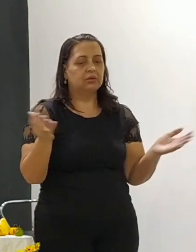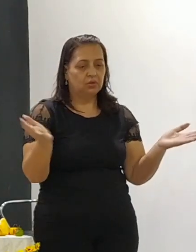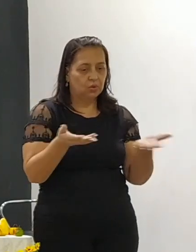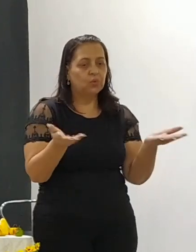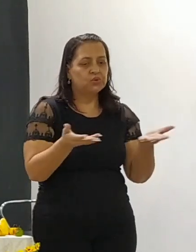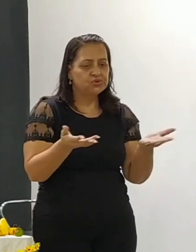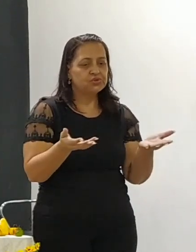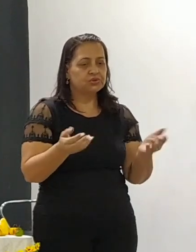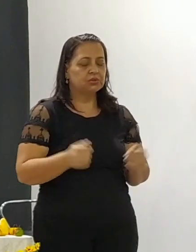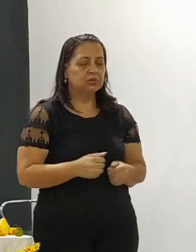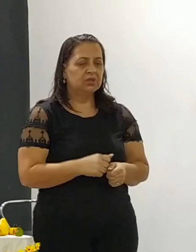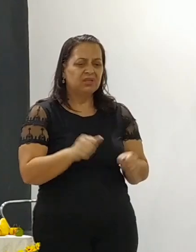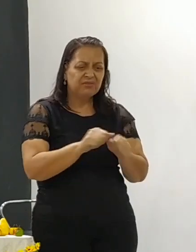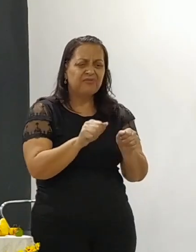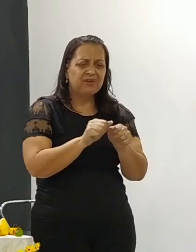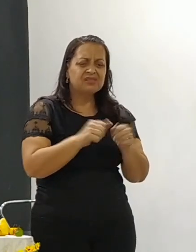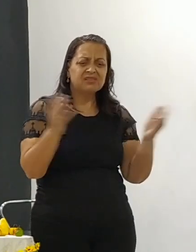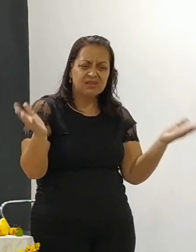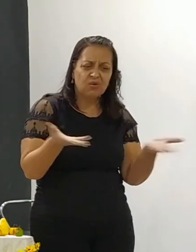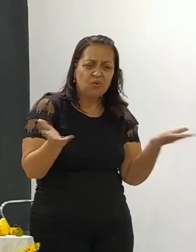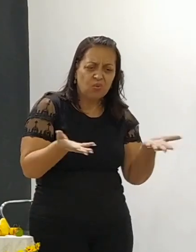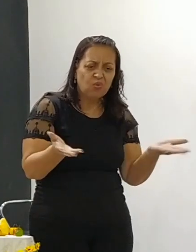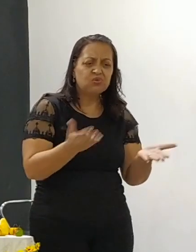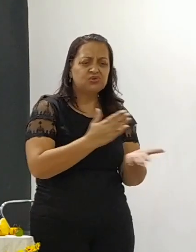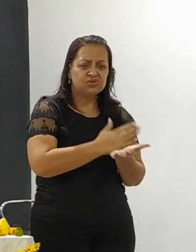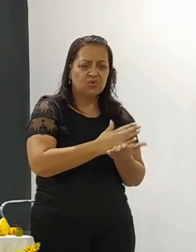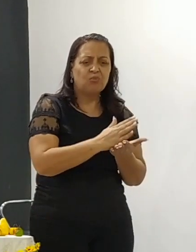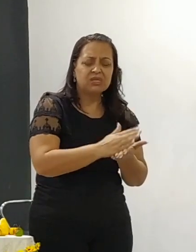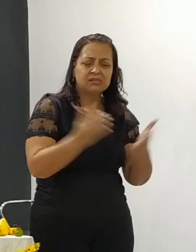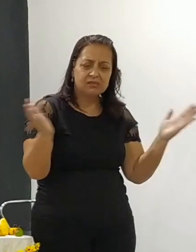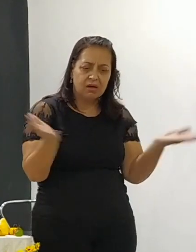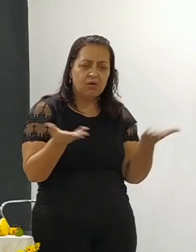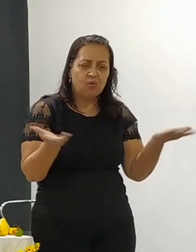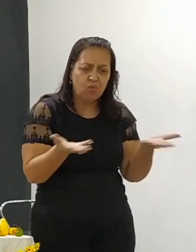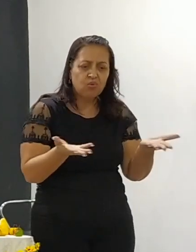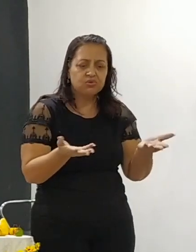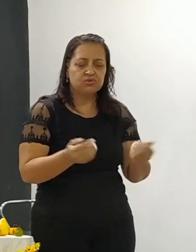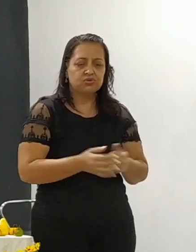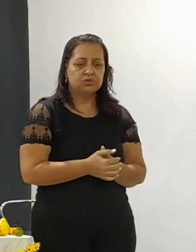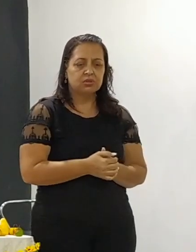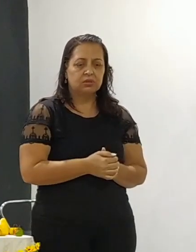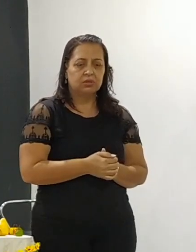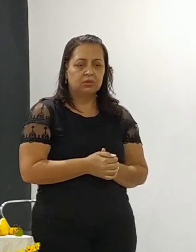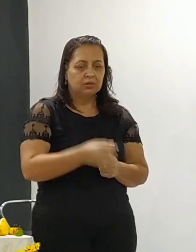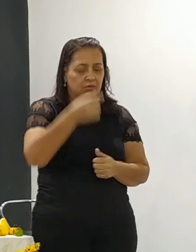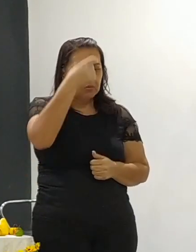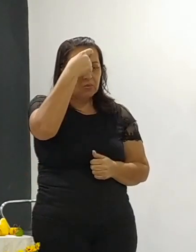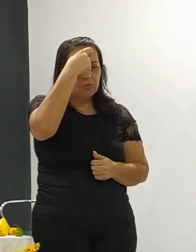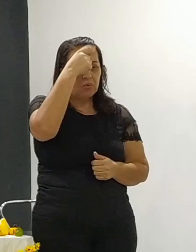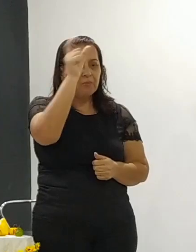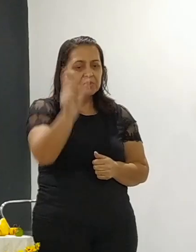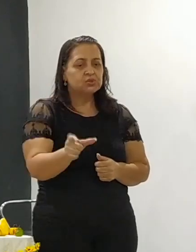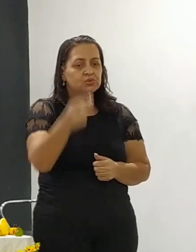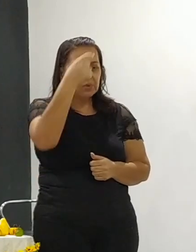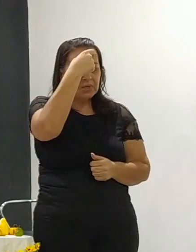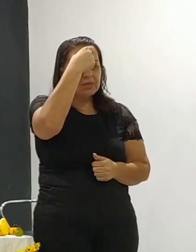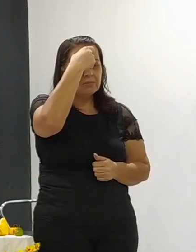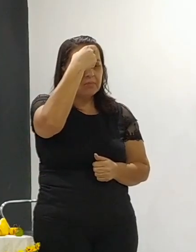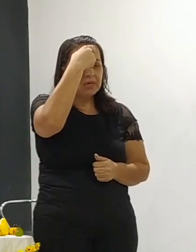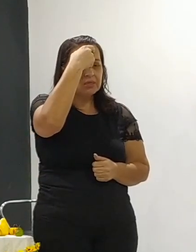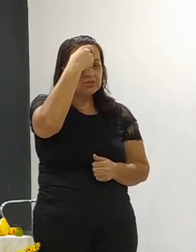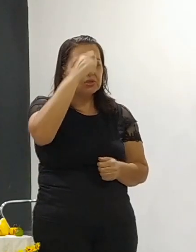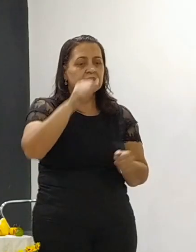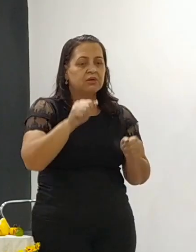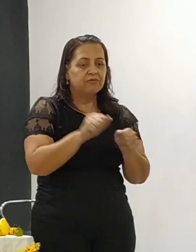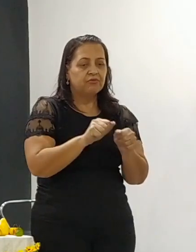Tem que começar agora, tem que sair daqui e já, né, com alguém em mente, eu vou fazer aquilo